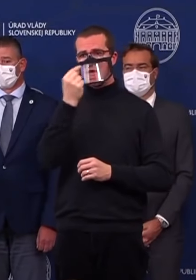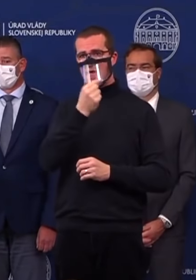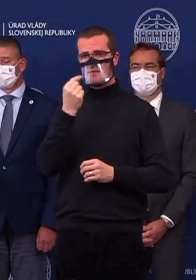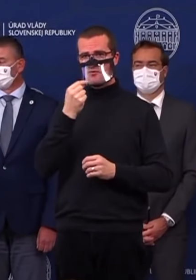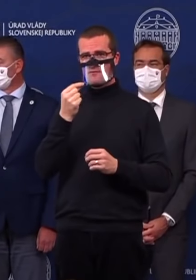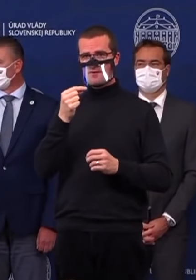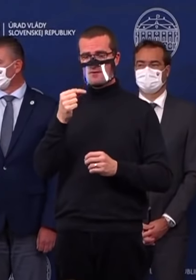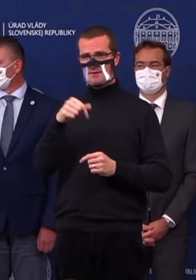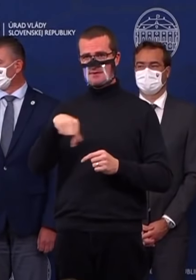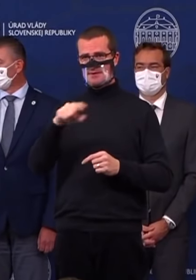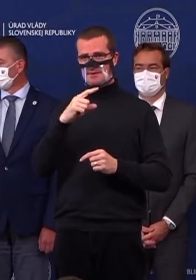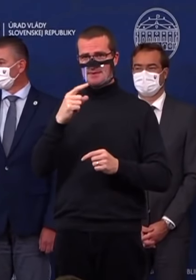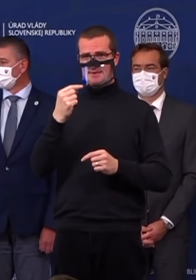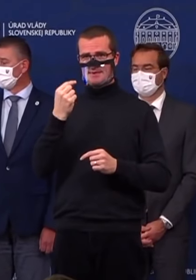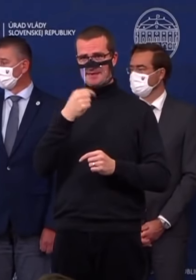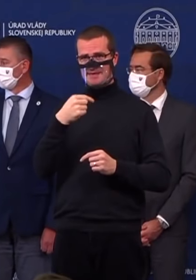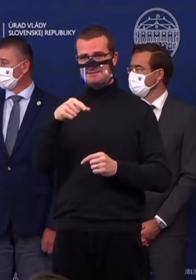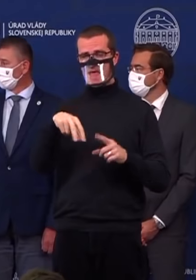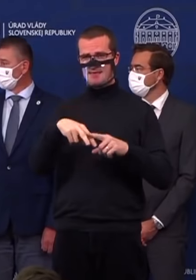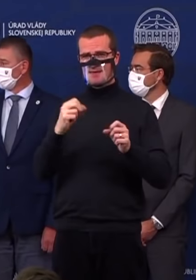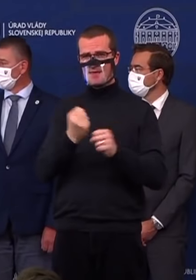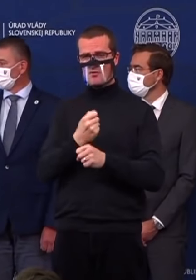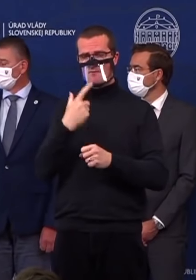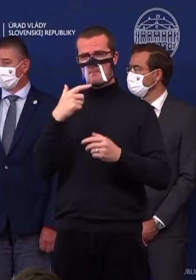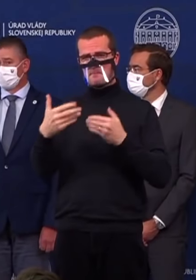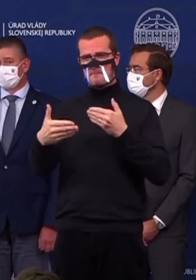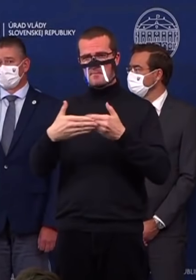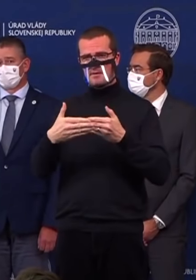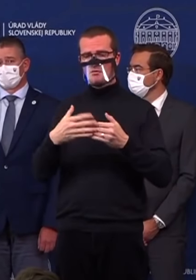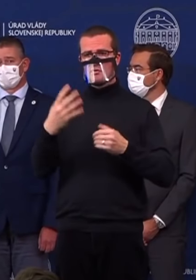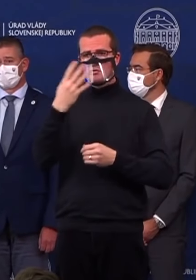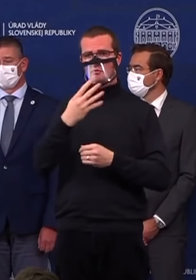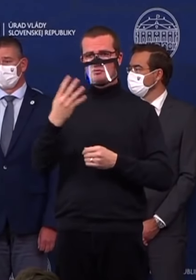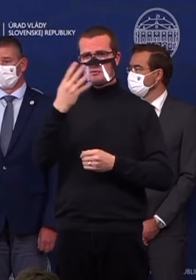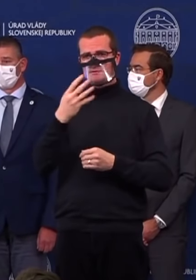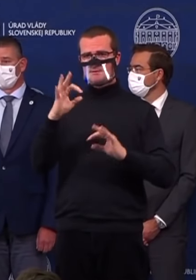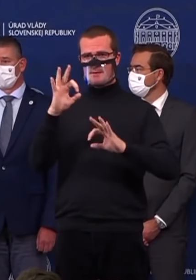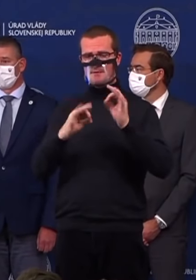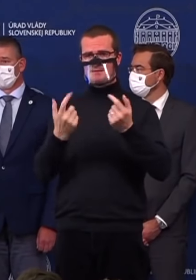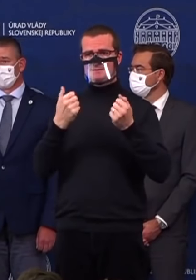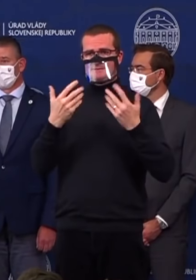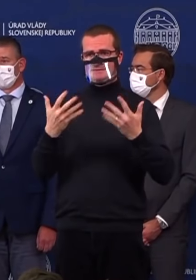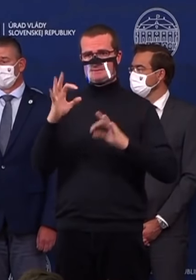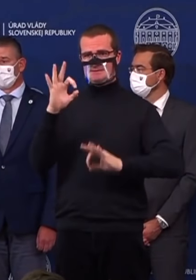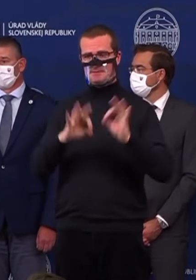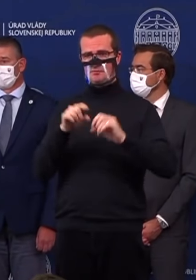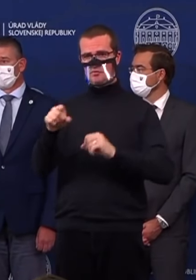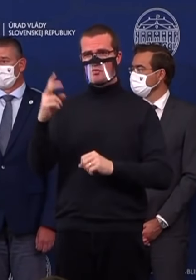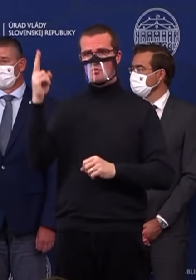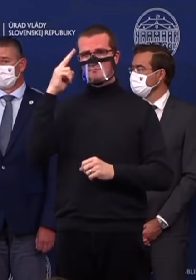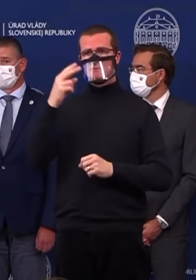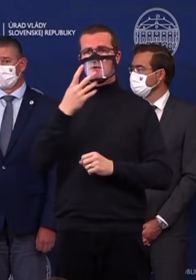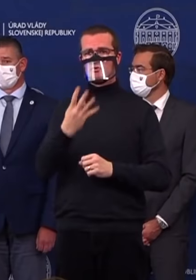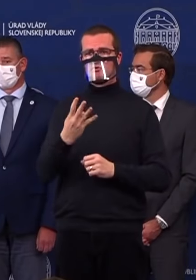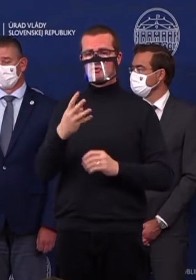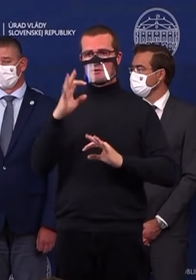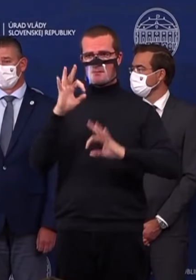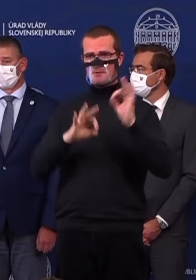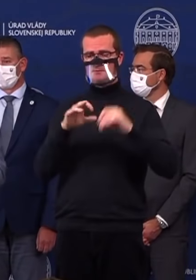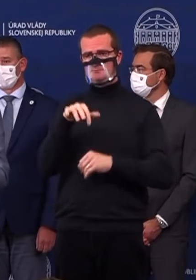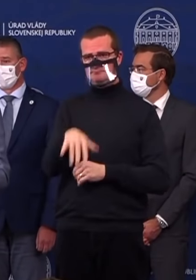test. Dostali sme sa veľmi, veľmi blízko vlastne k tým 40% z 10%, to znamená k